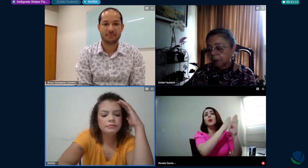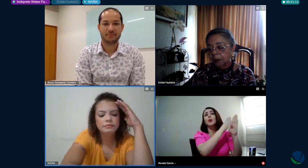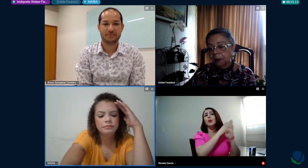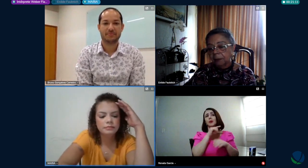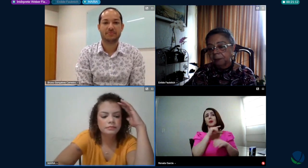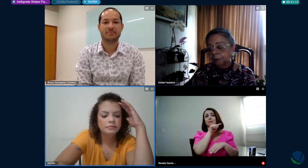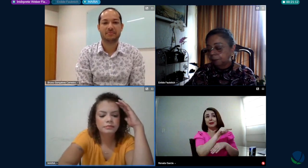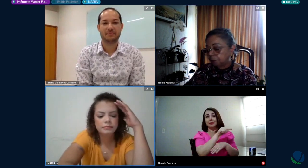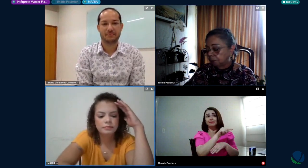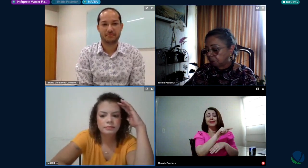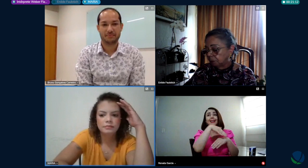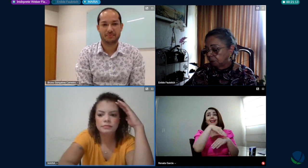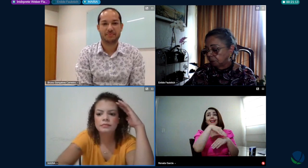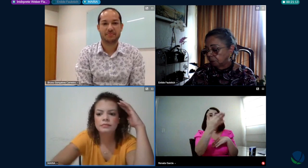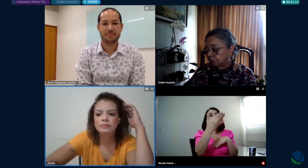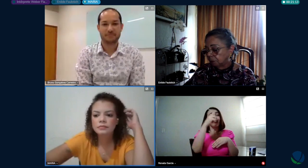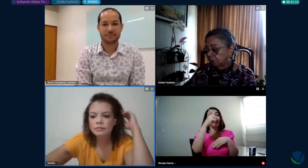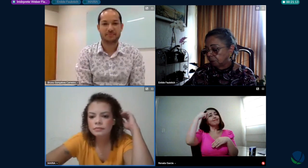surda,